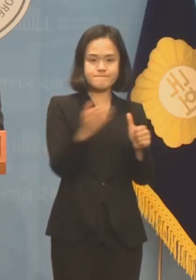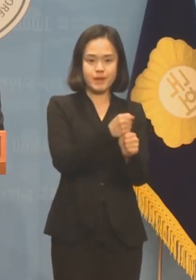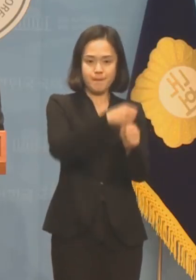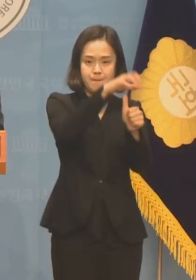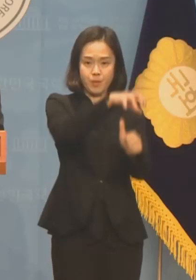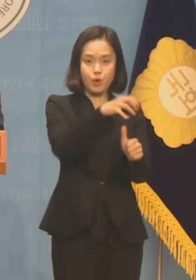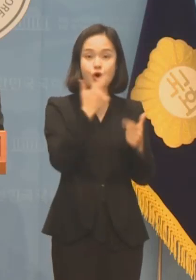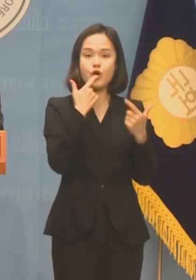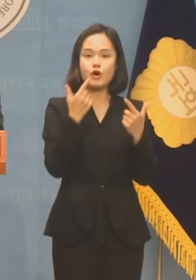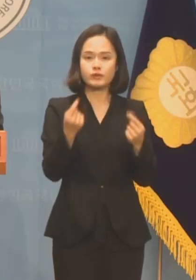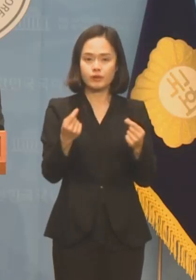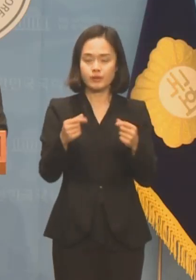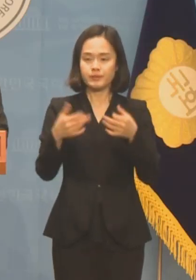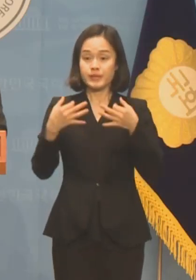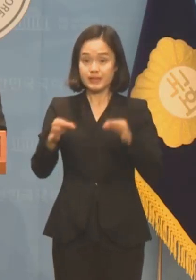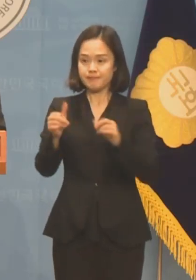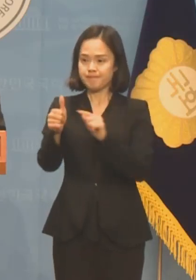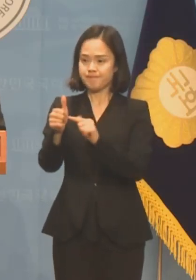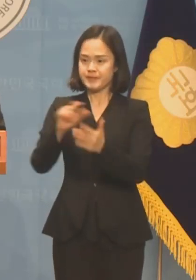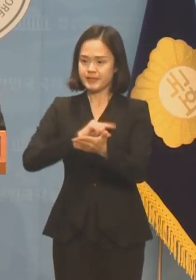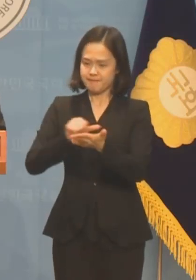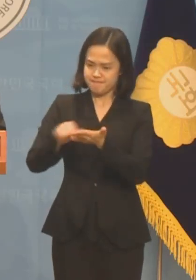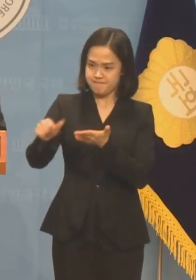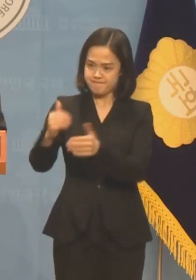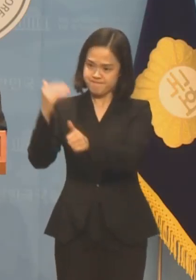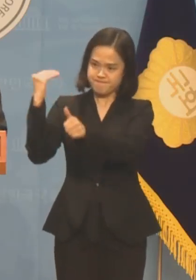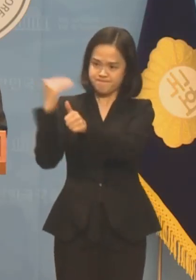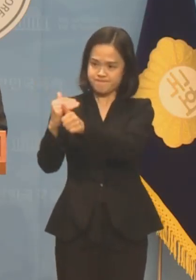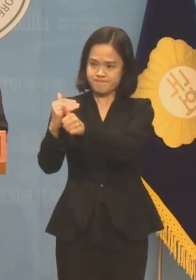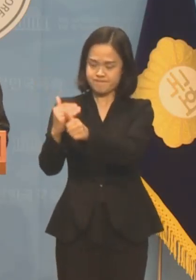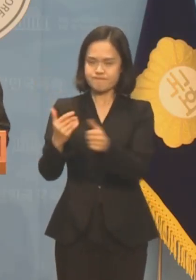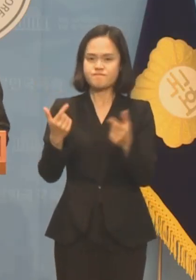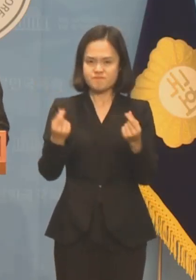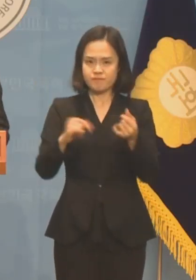김민전 제명 또한 당연한 일이 될 것입니다.